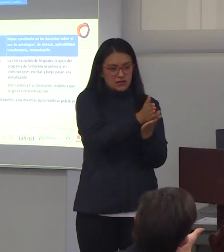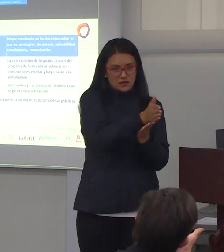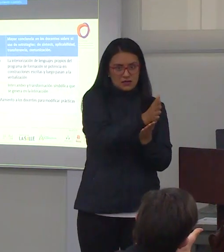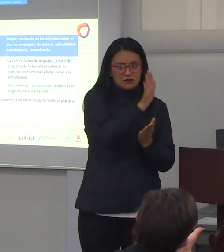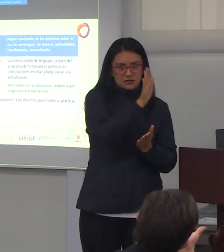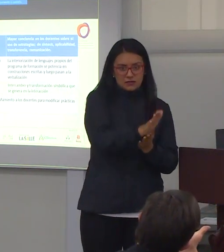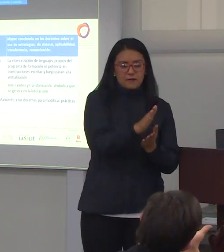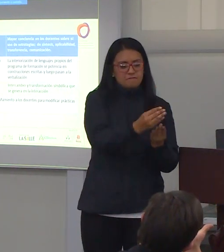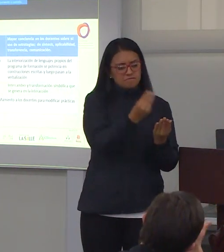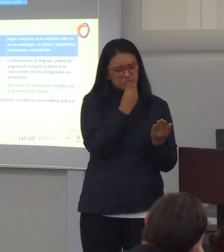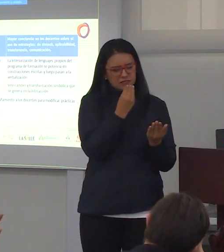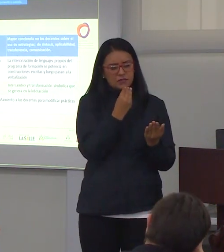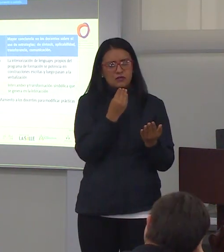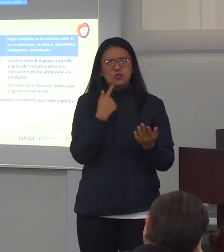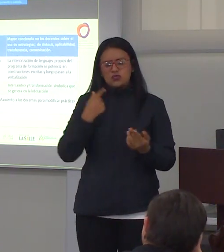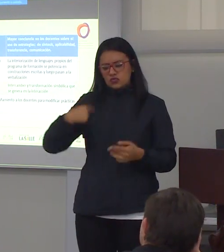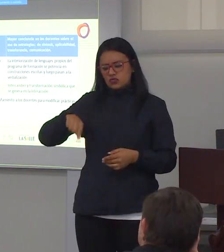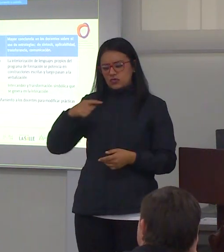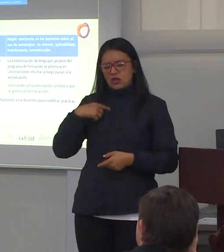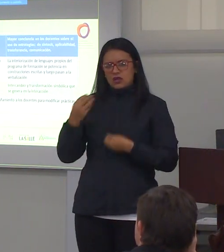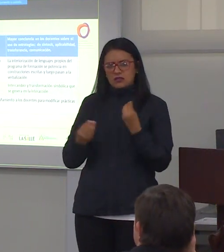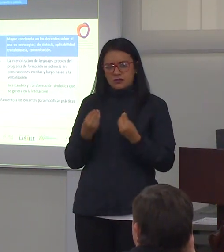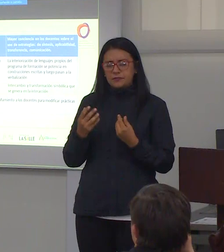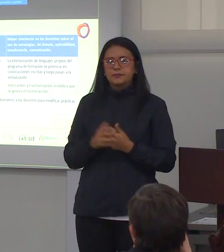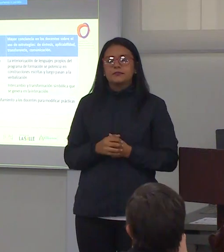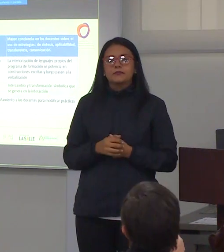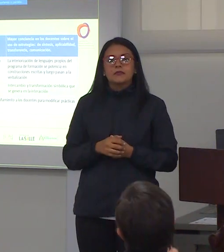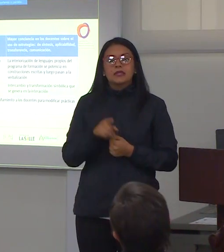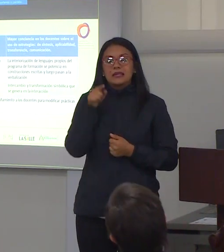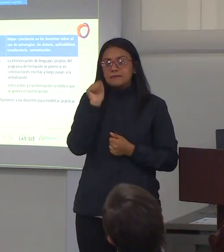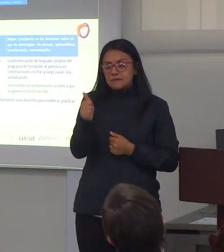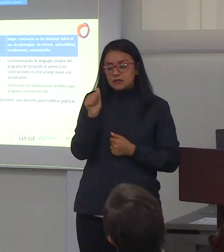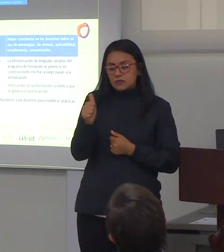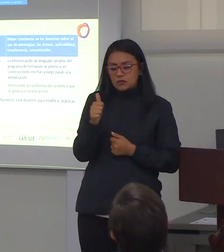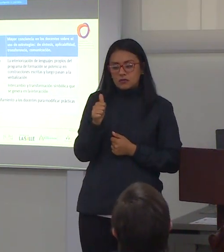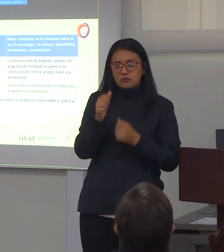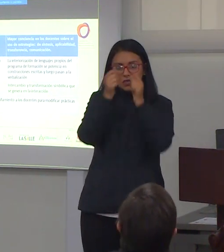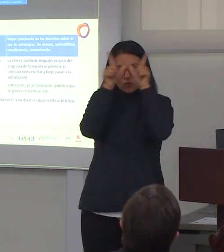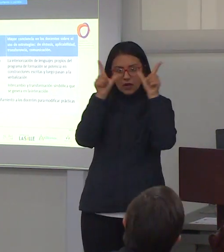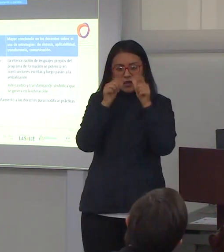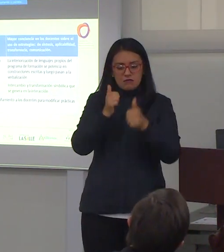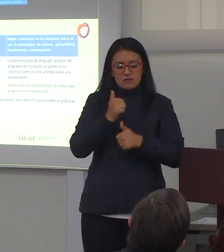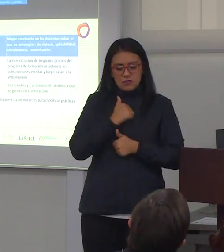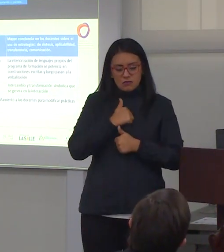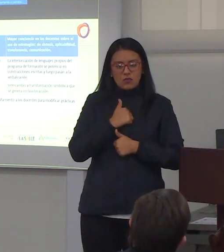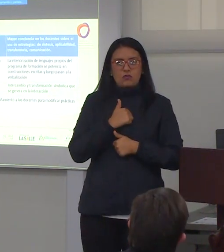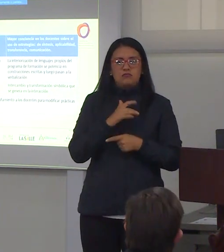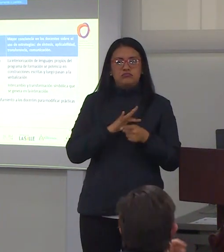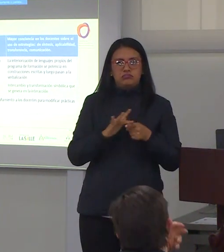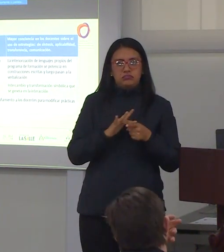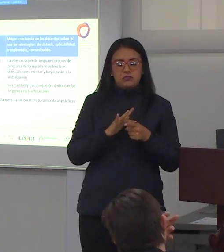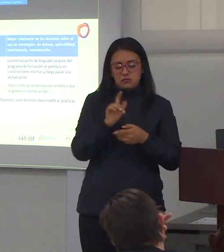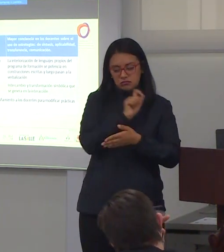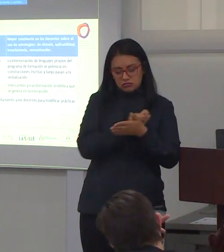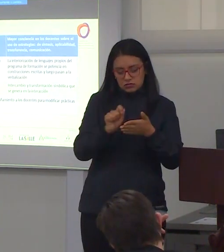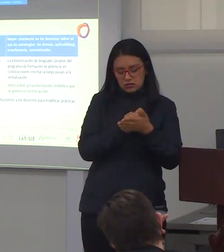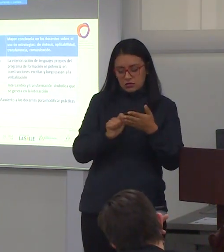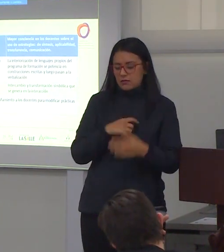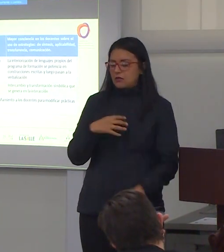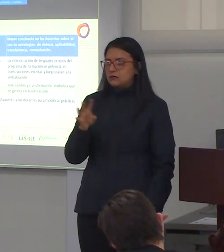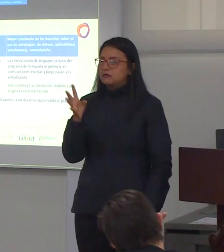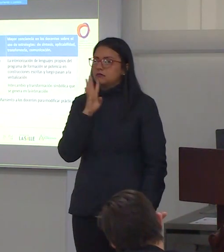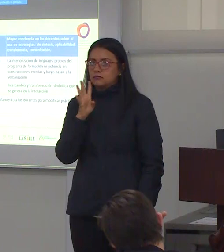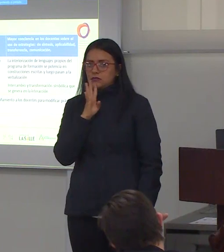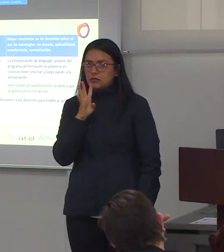lo que hacemos es que lo pasamos a que use ese lenguaje tanto desde lo escrito como desde lo verbal